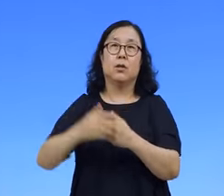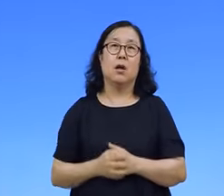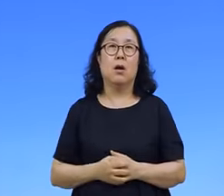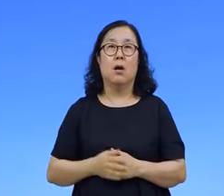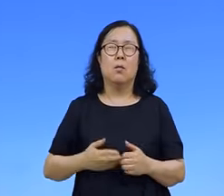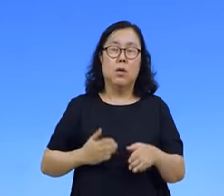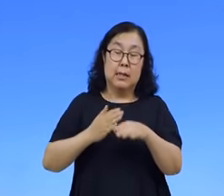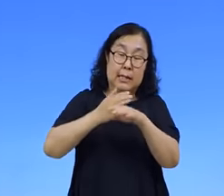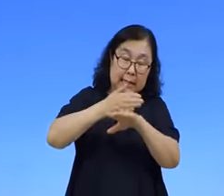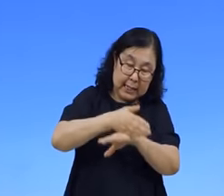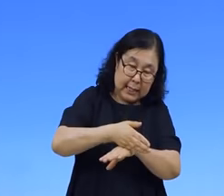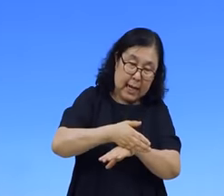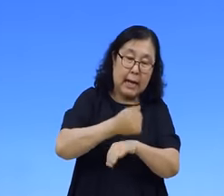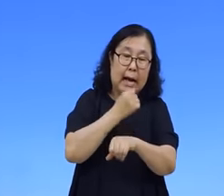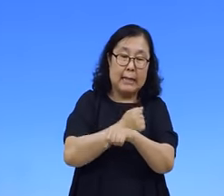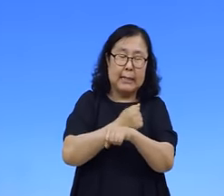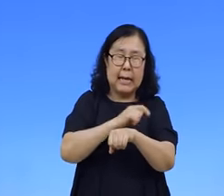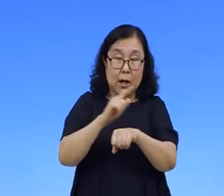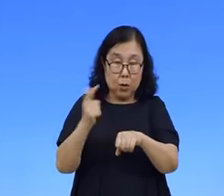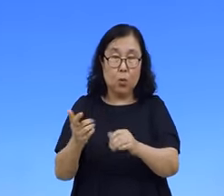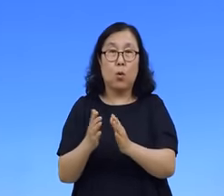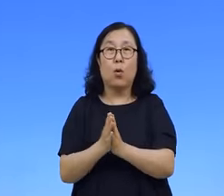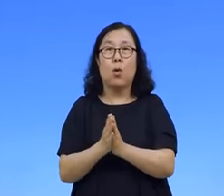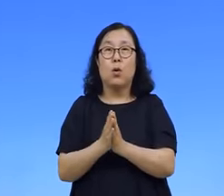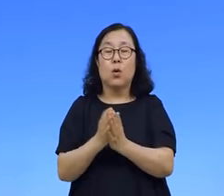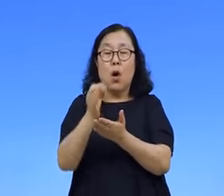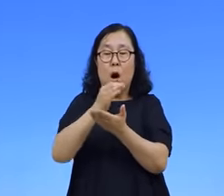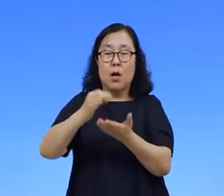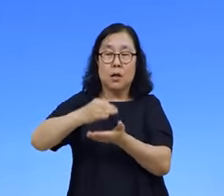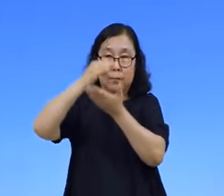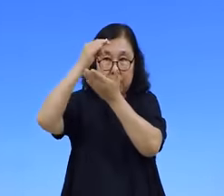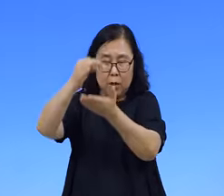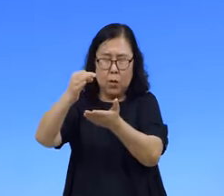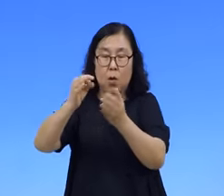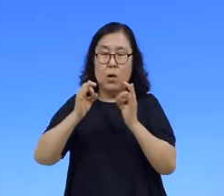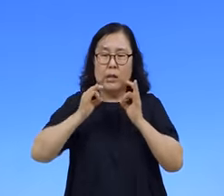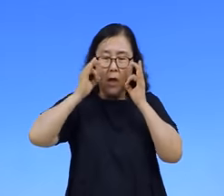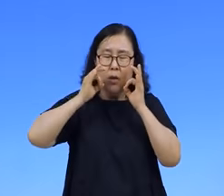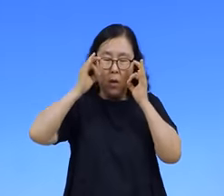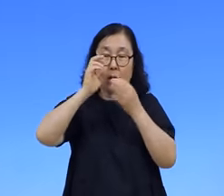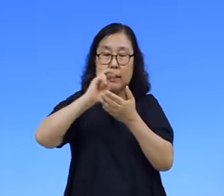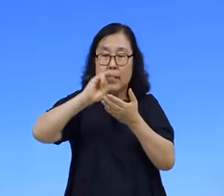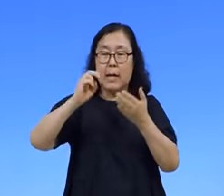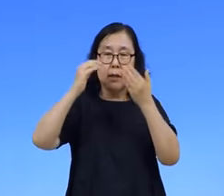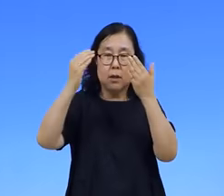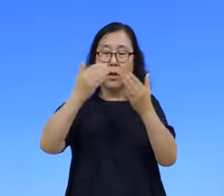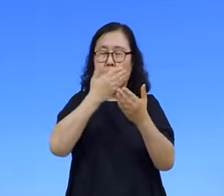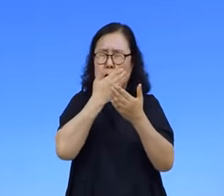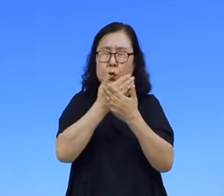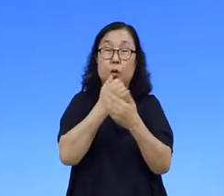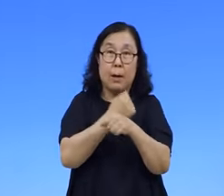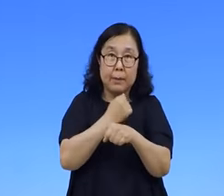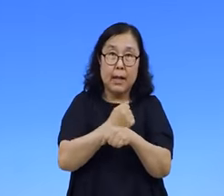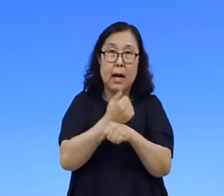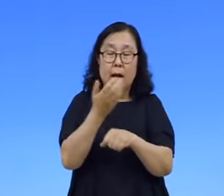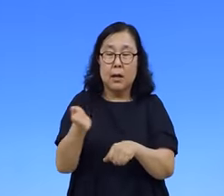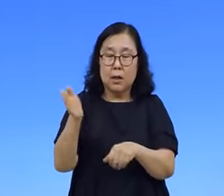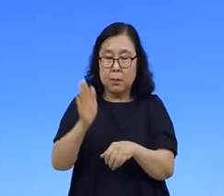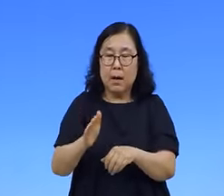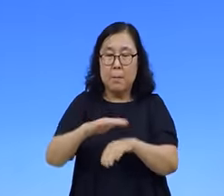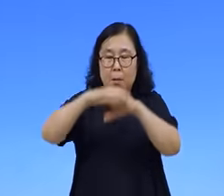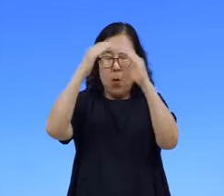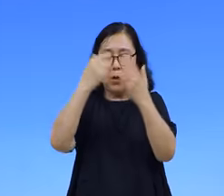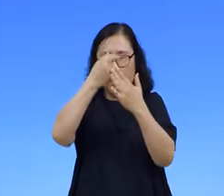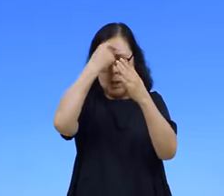여러분, 지각 안 하는 거 중요하고 하나님께 때맞춰 헌금 드리는 거 중요하고 정성을 다해 찬양하는 거 중요한데요, 오늘 여러분의